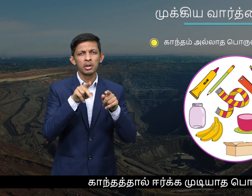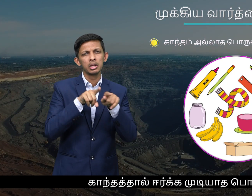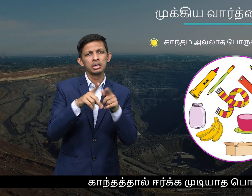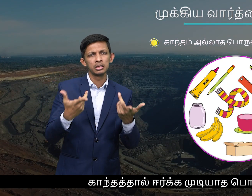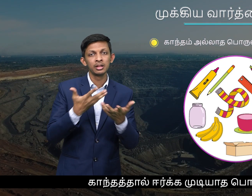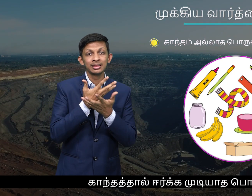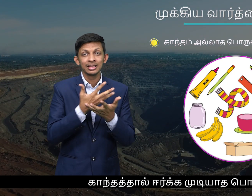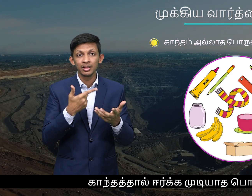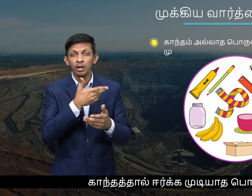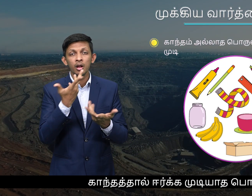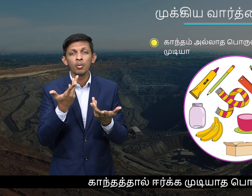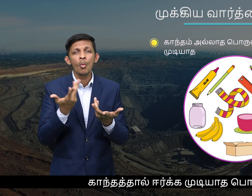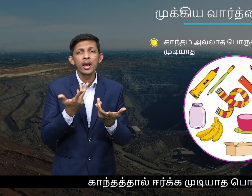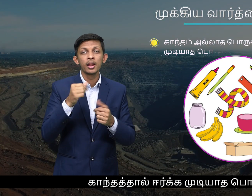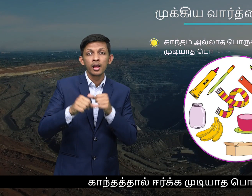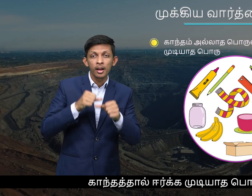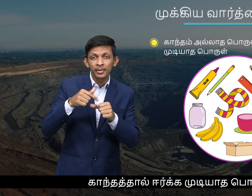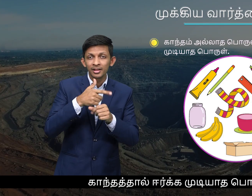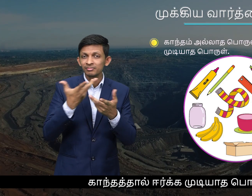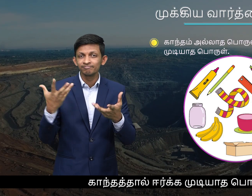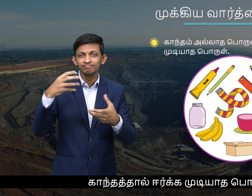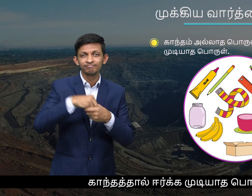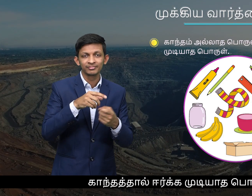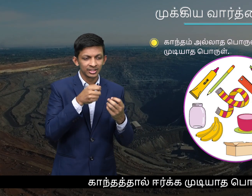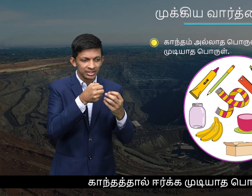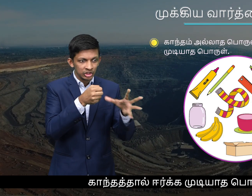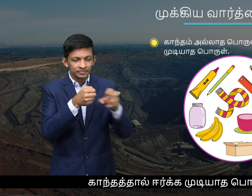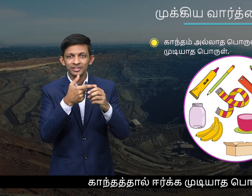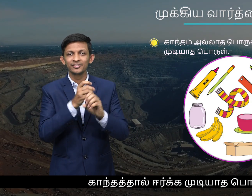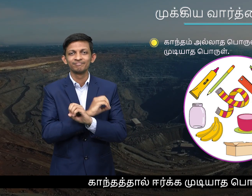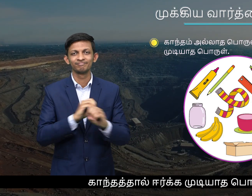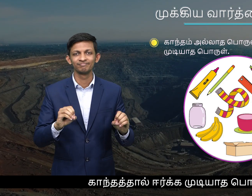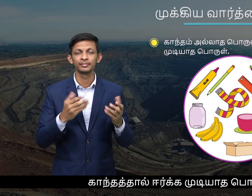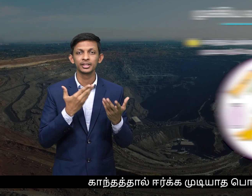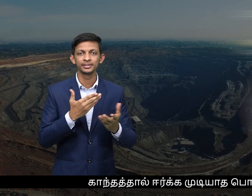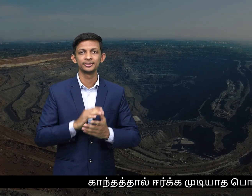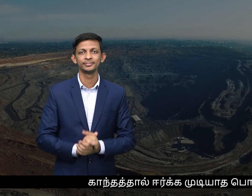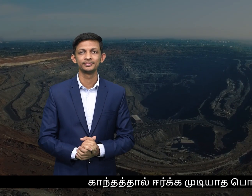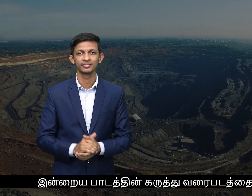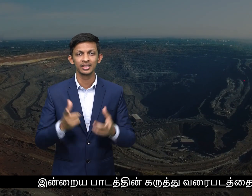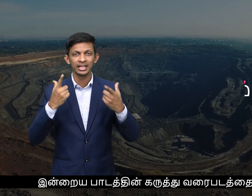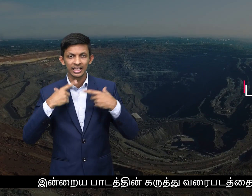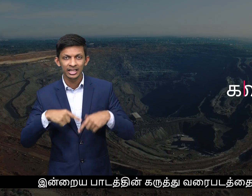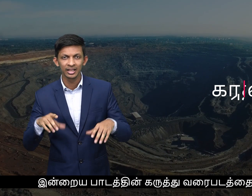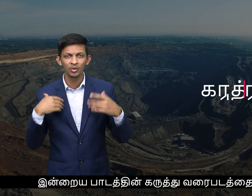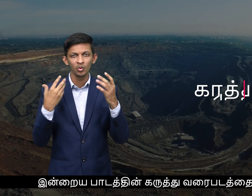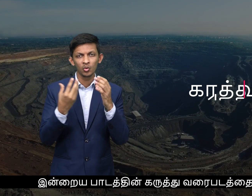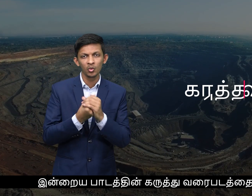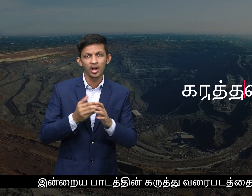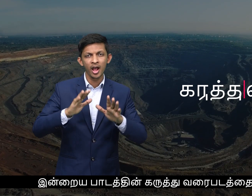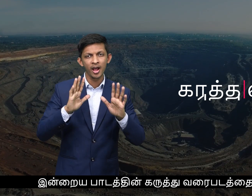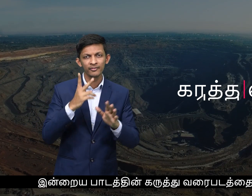காந்தத்தால் ஈர்க்க முடியாத பொருள். இன்றைய பாடத்தின்